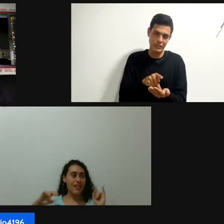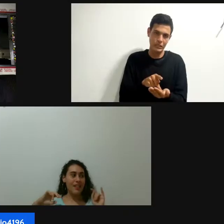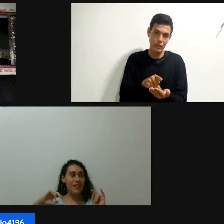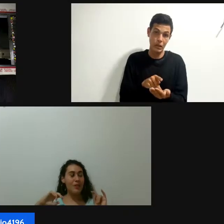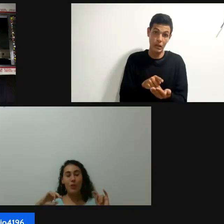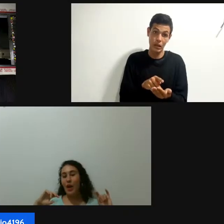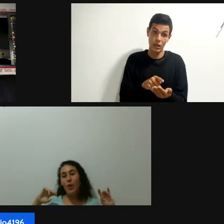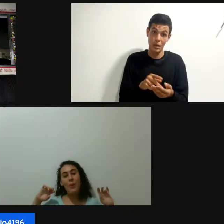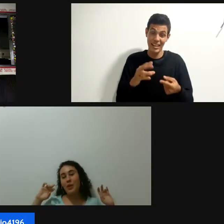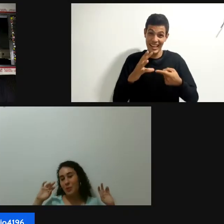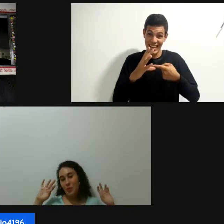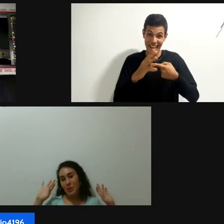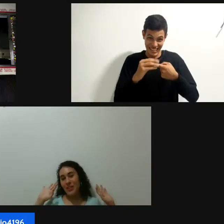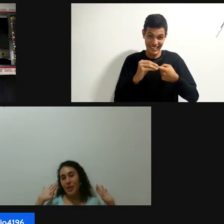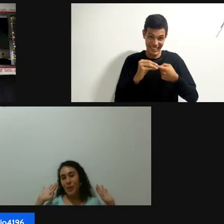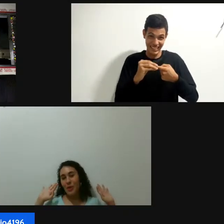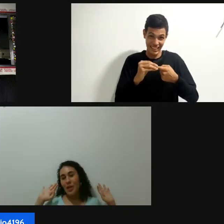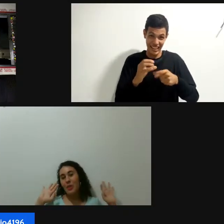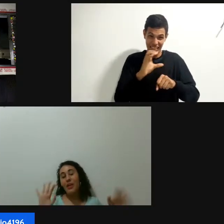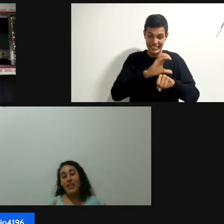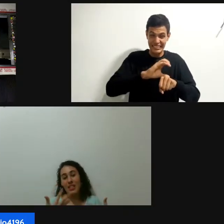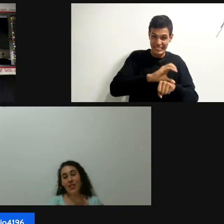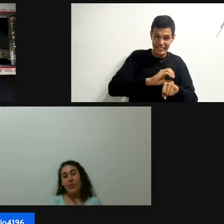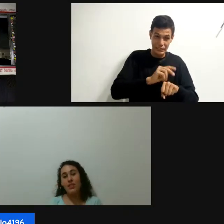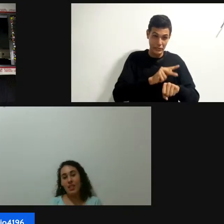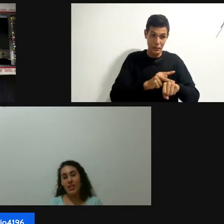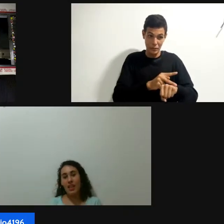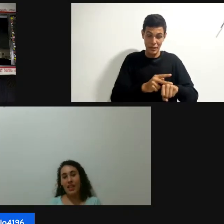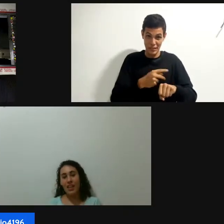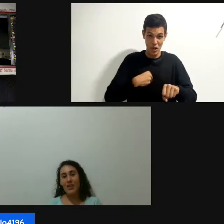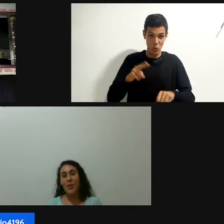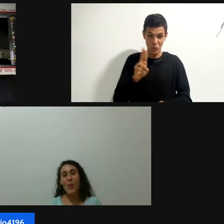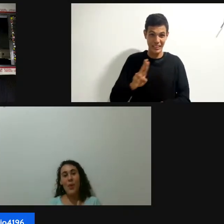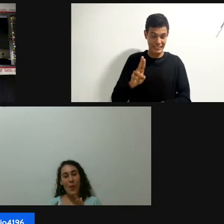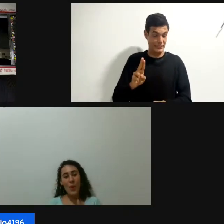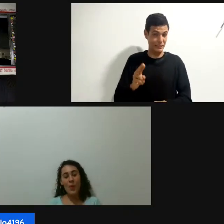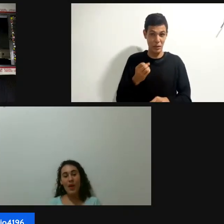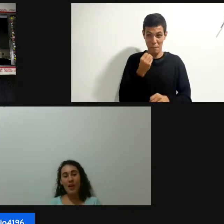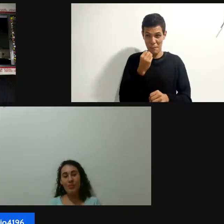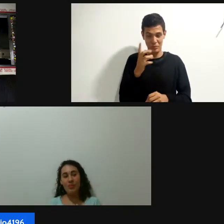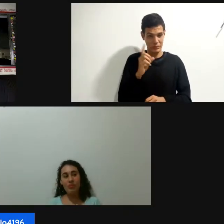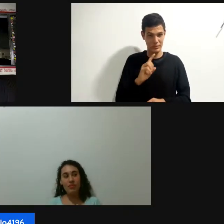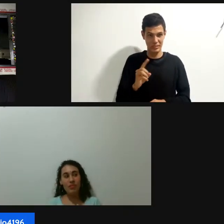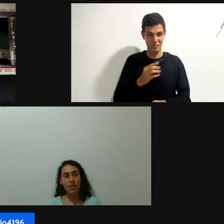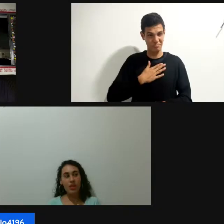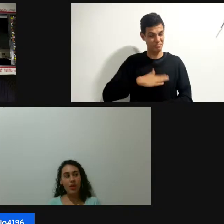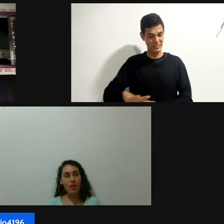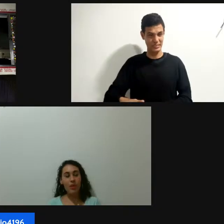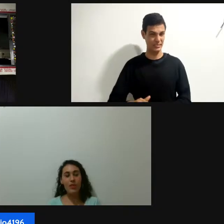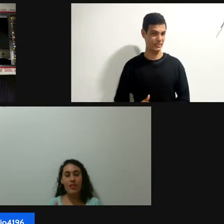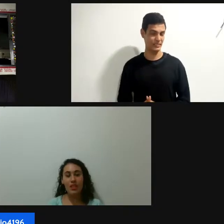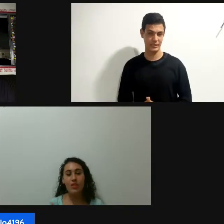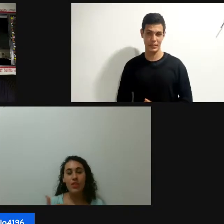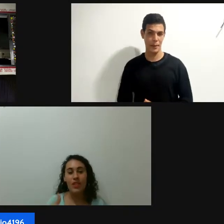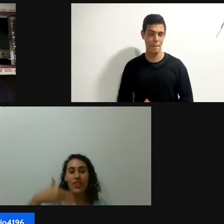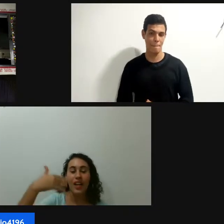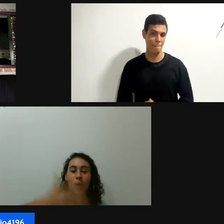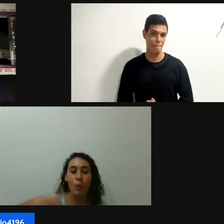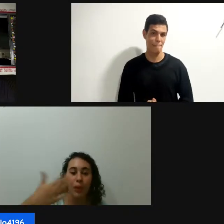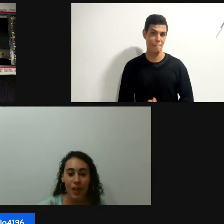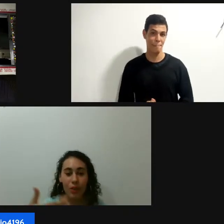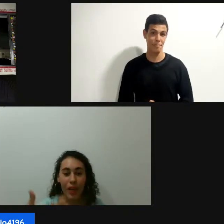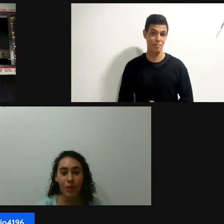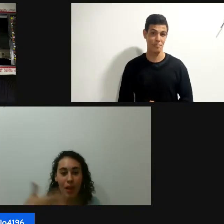essas canetas eu não recomendo muito, não. Porque, assim, se você tem uma condição de você